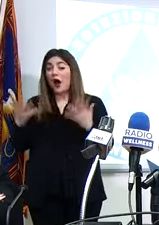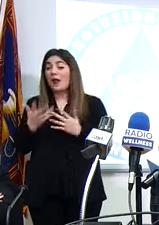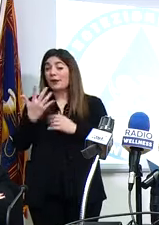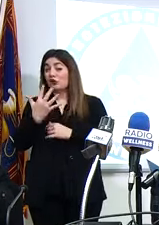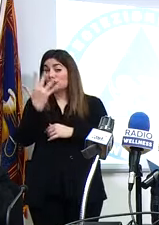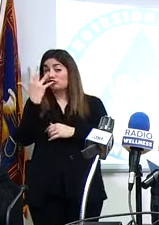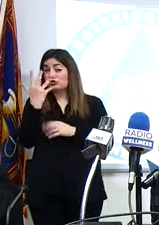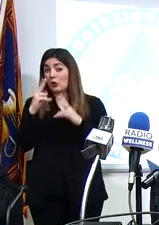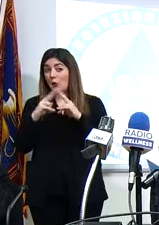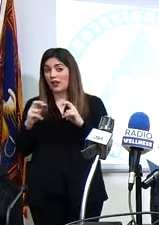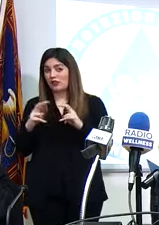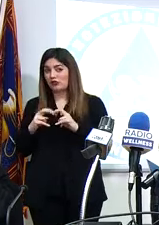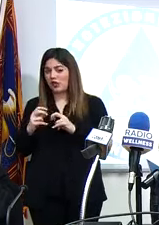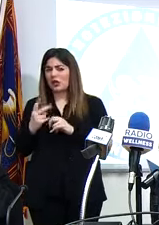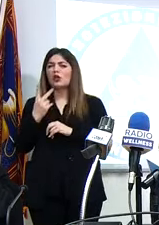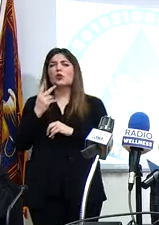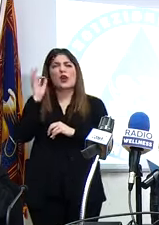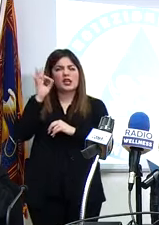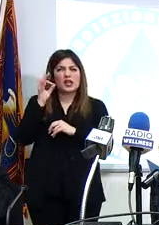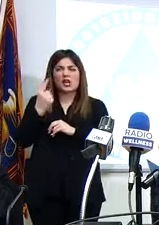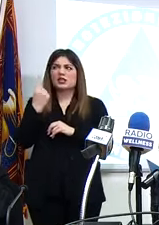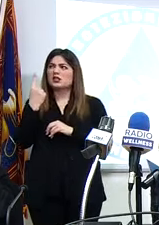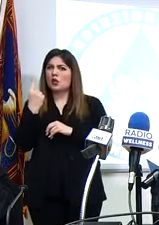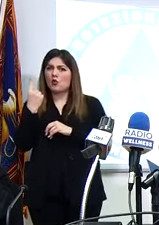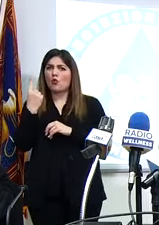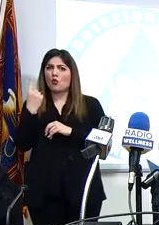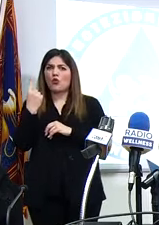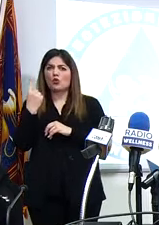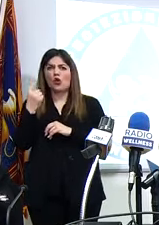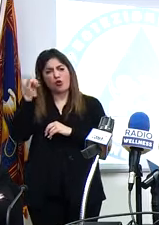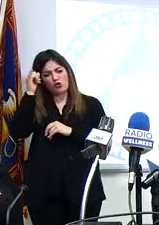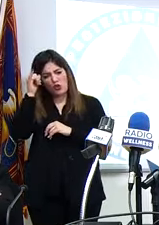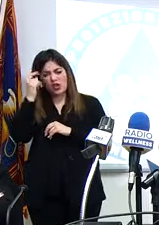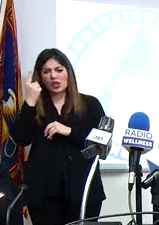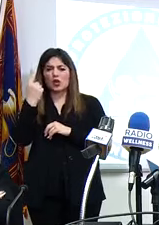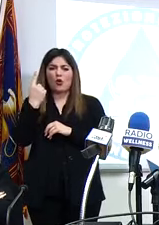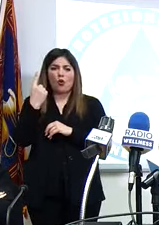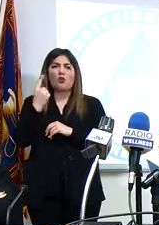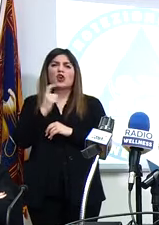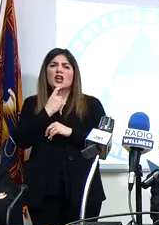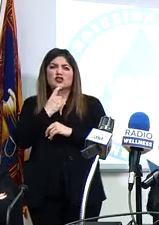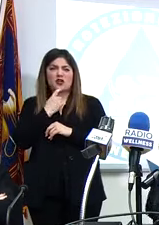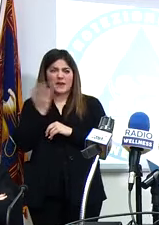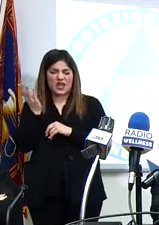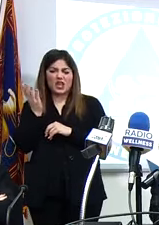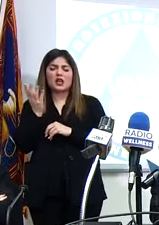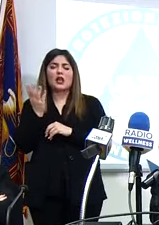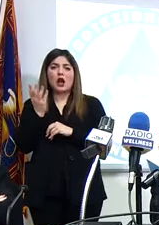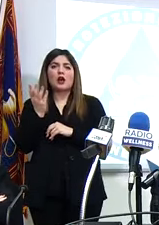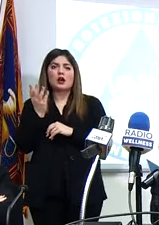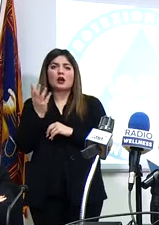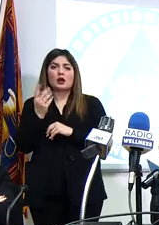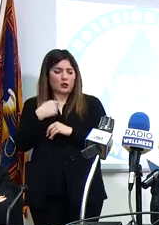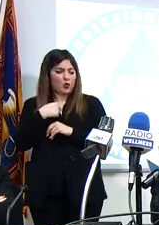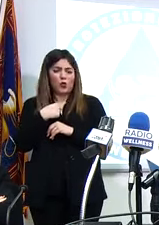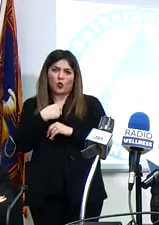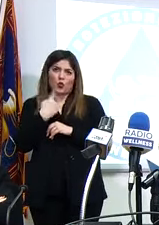2 inglesi, uno di Reggio Emilia, uno di Torino, e quelli 2 inglesi sono interessanti, un lavoro l'ho pubblicato